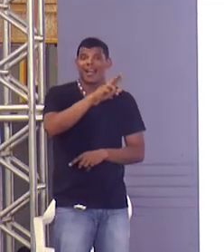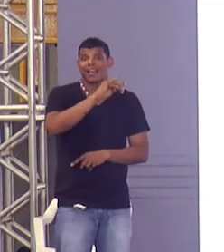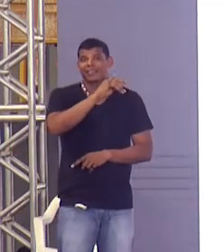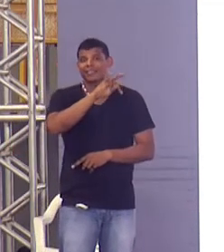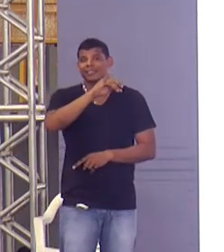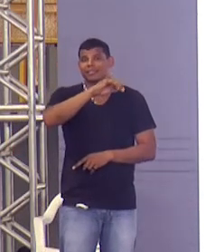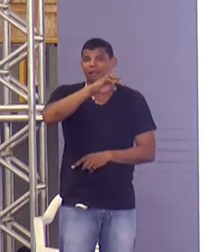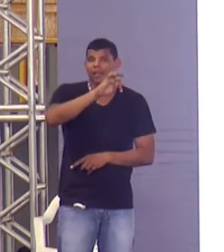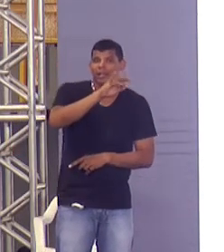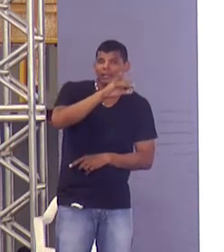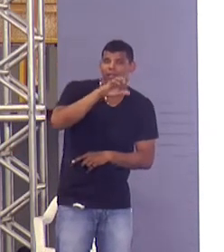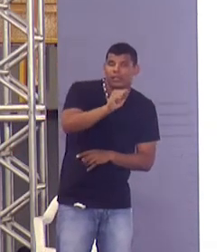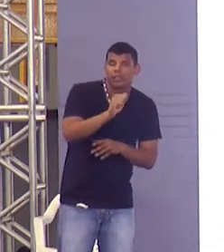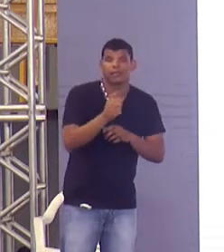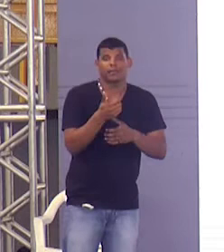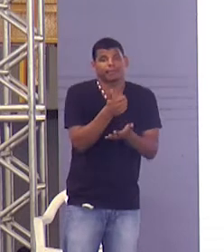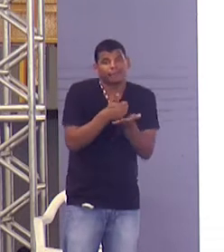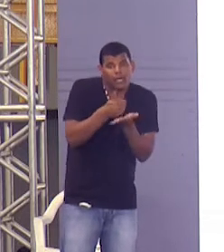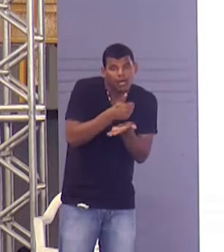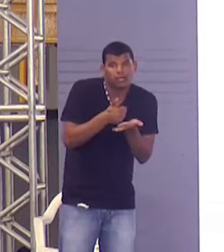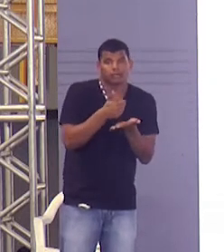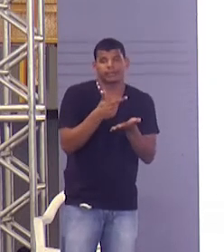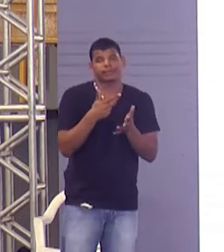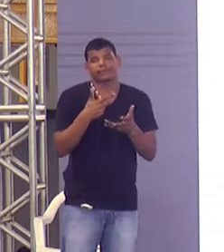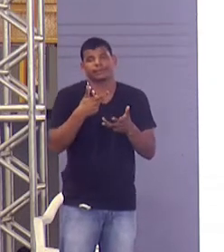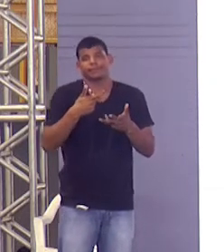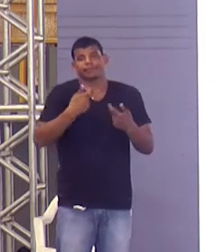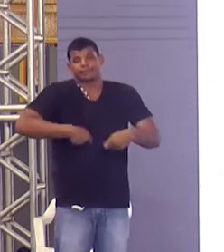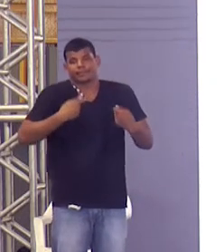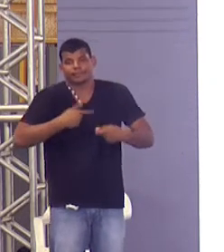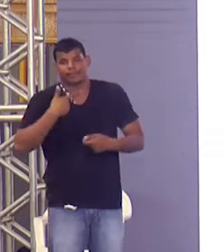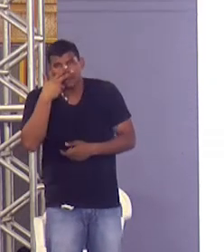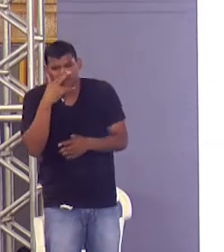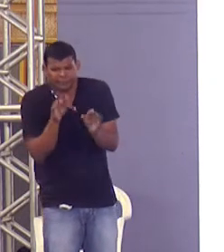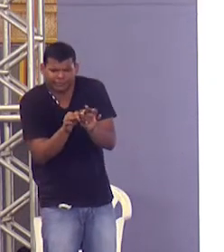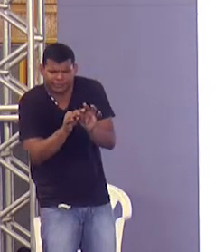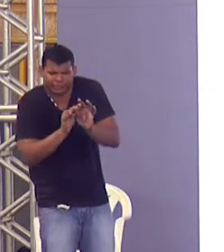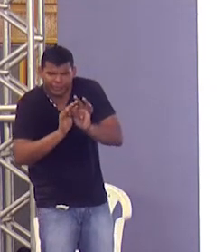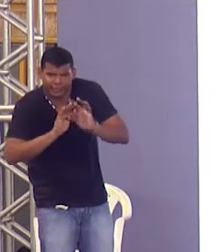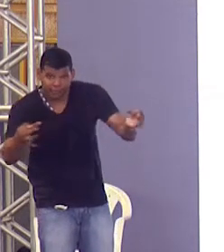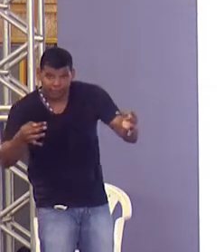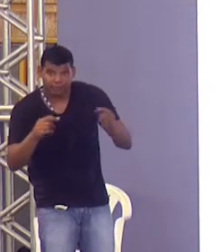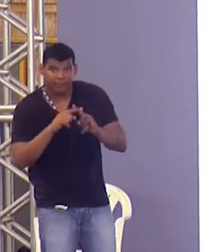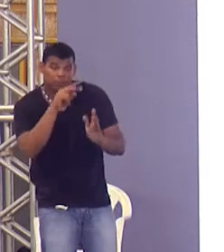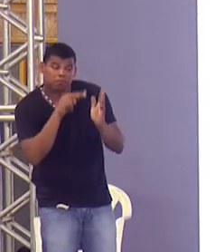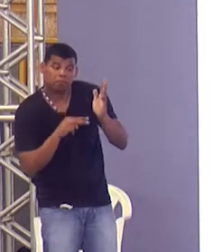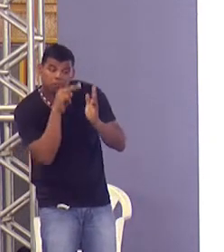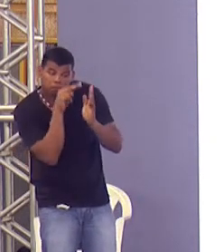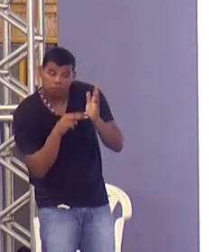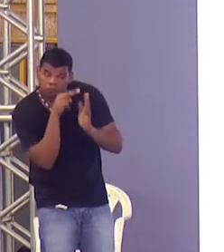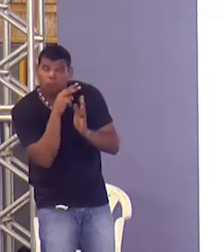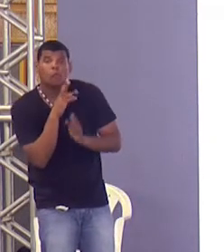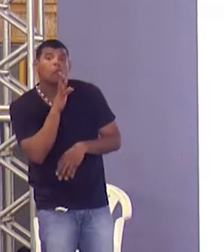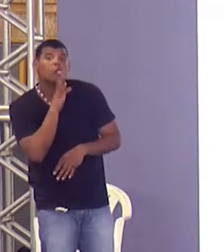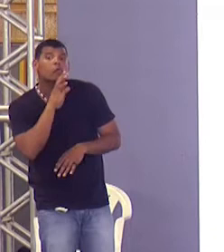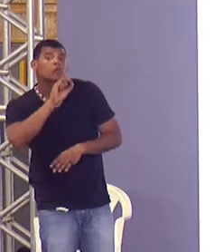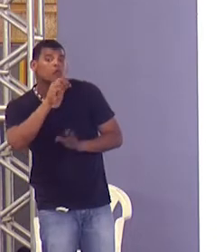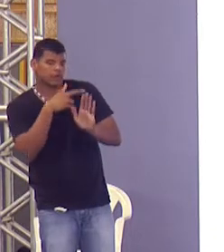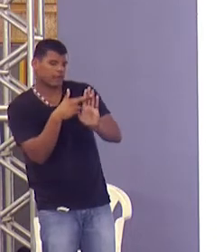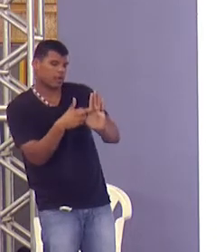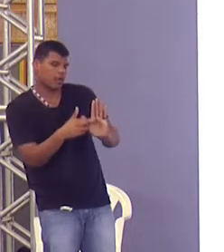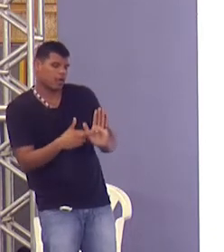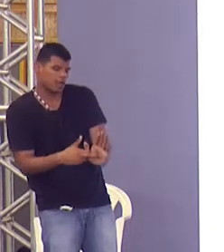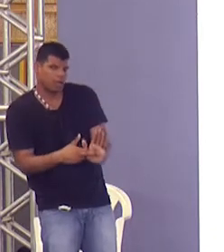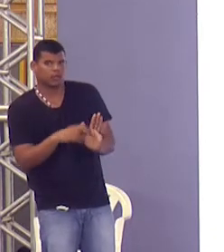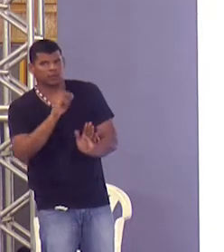básica. Você precisa, apesar de ser um problema muito simples, precisa conhecer esse tipo de